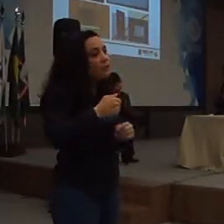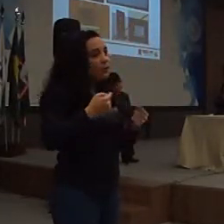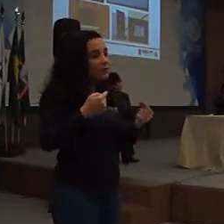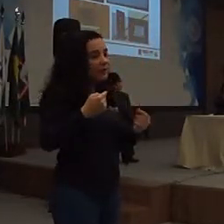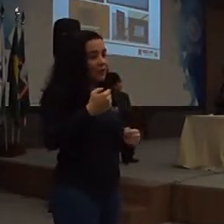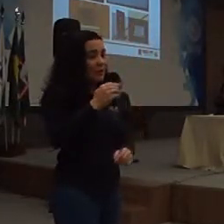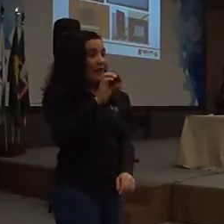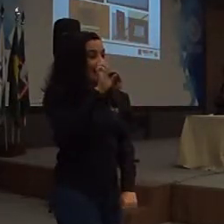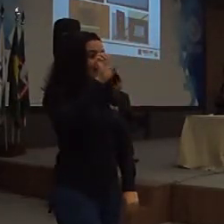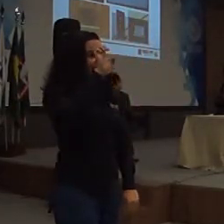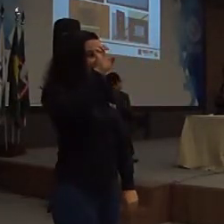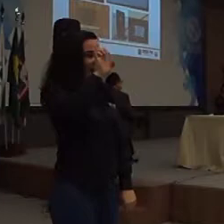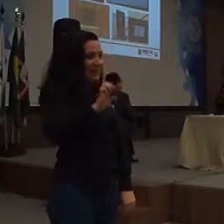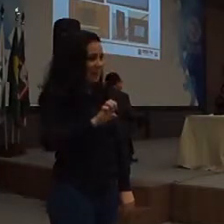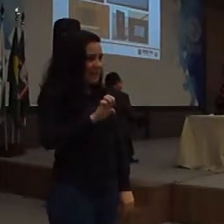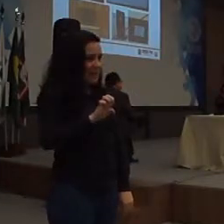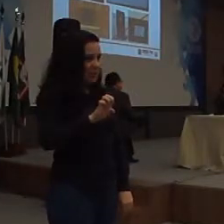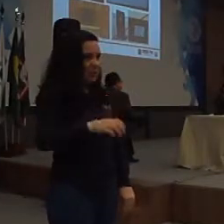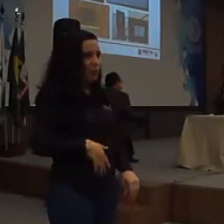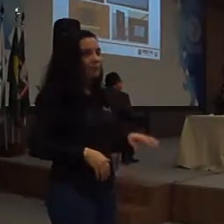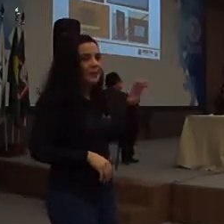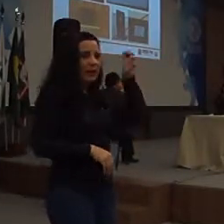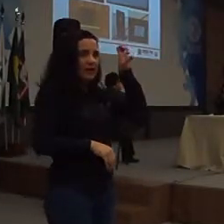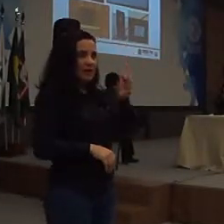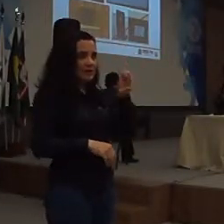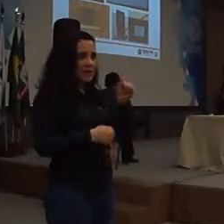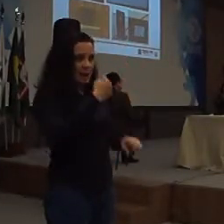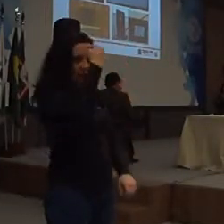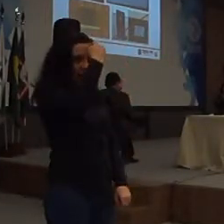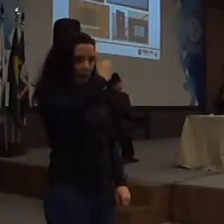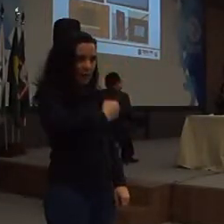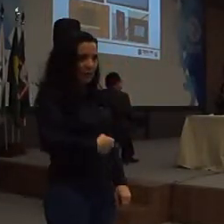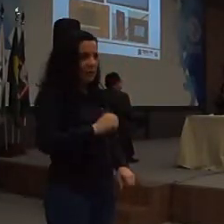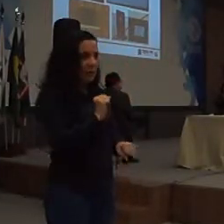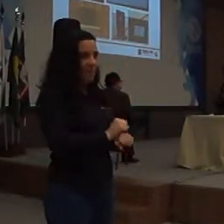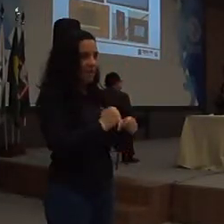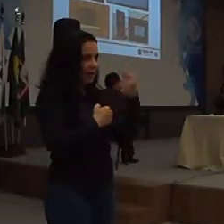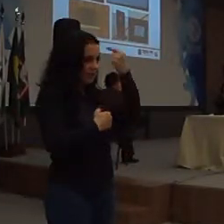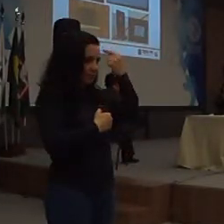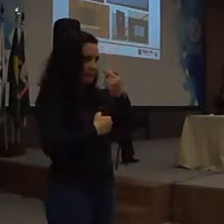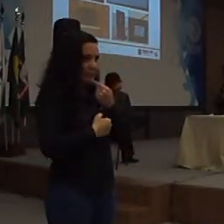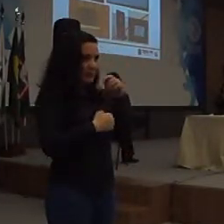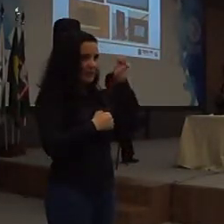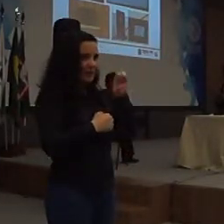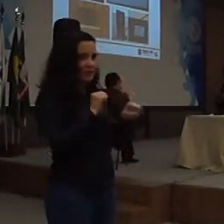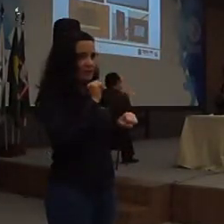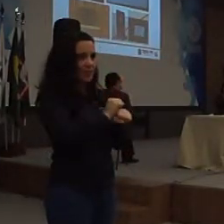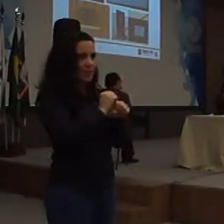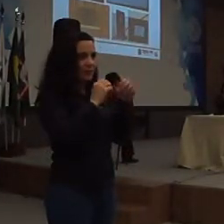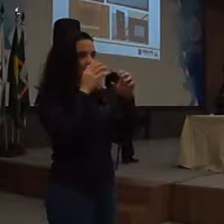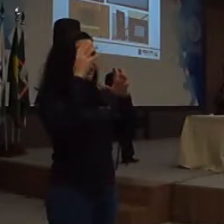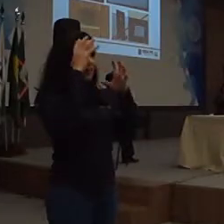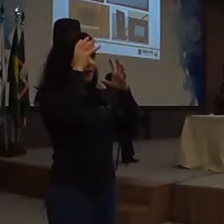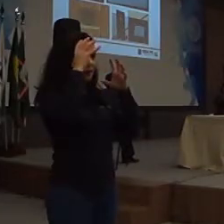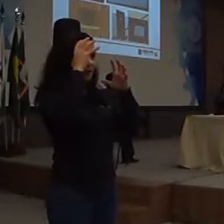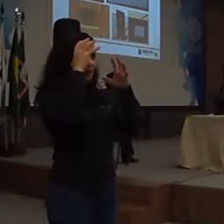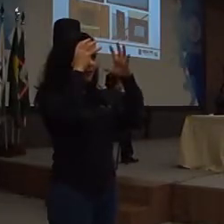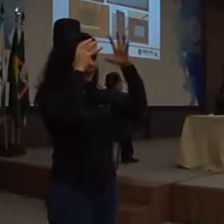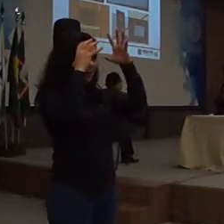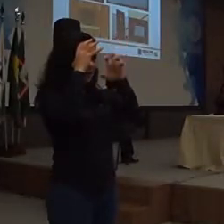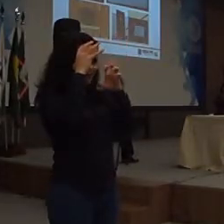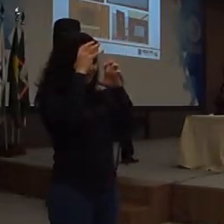do lado esquerdo. Hoje ela tem 26 anos, tem uma filha de 2 anos e pouco.